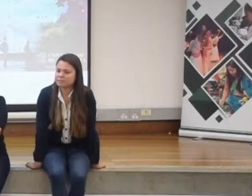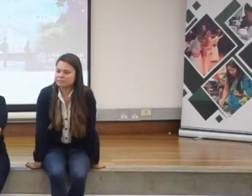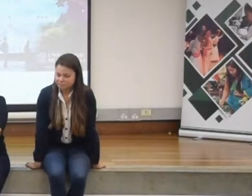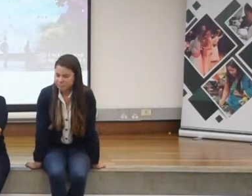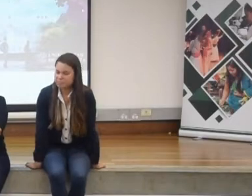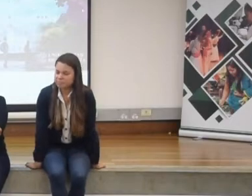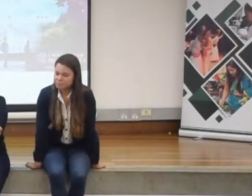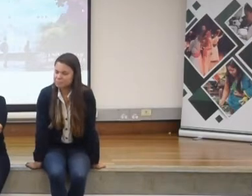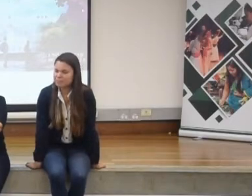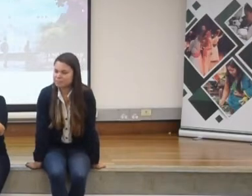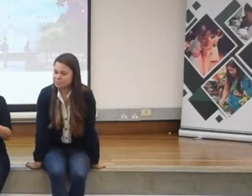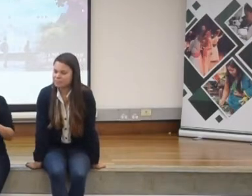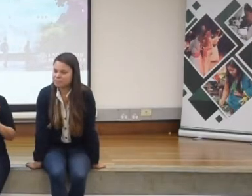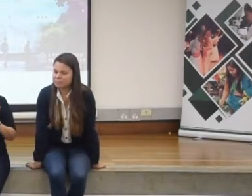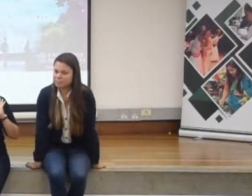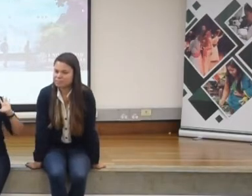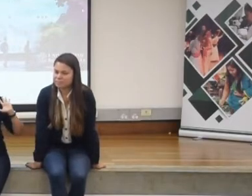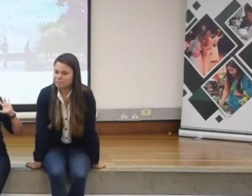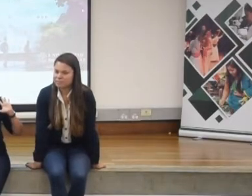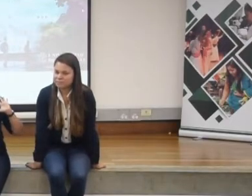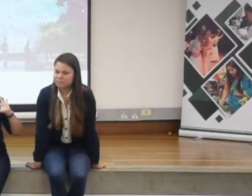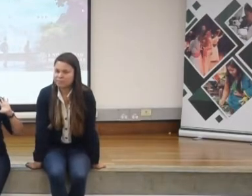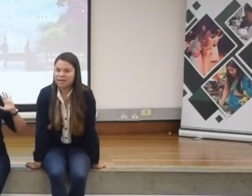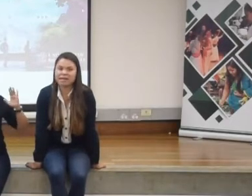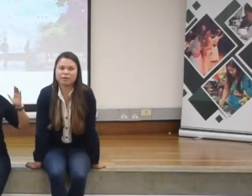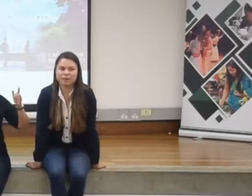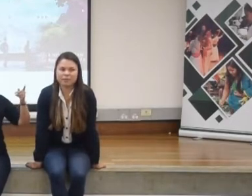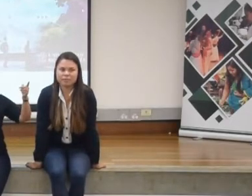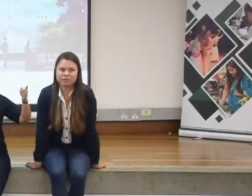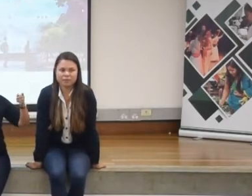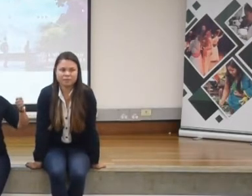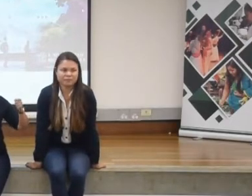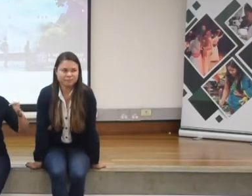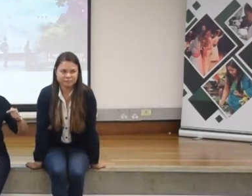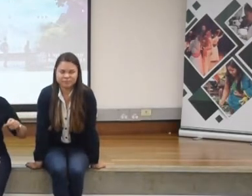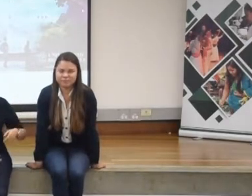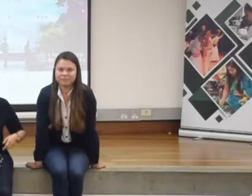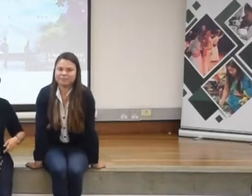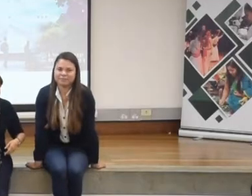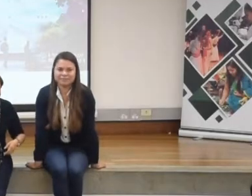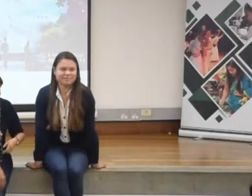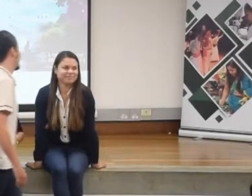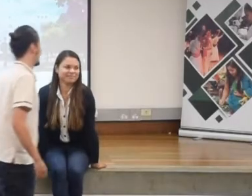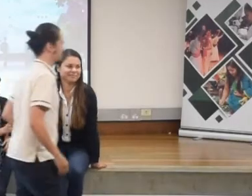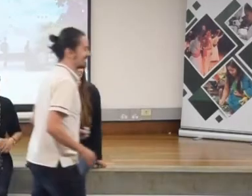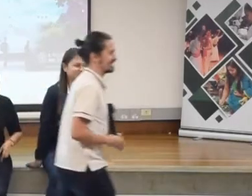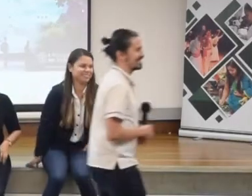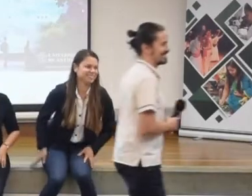carácter institucional. ¿Sí? ¿Les parece? Vengan en ropa deportiva.